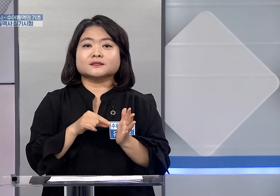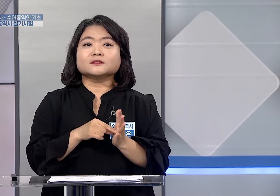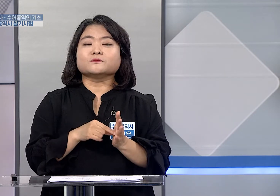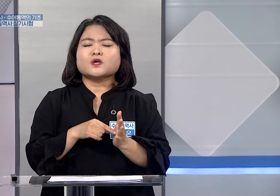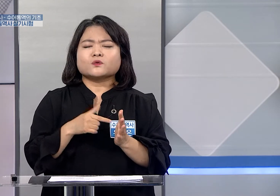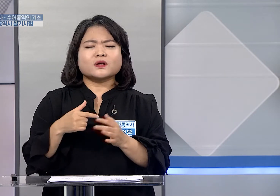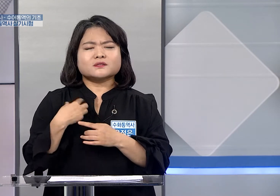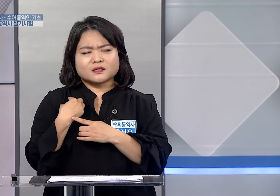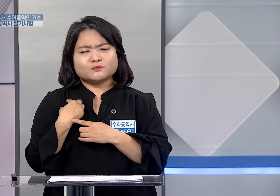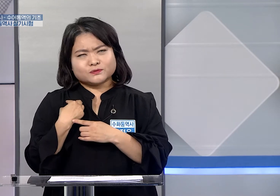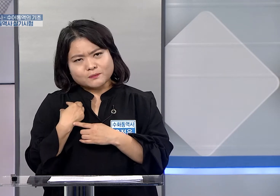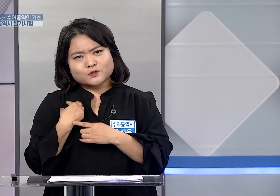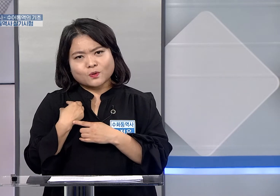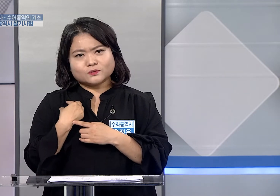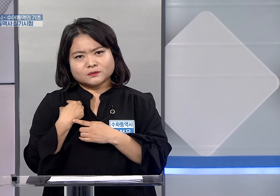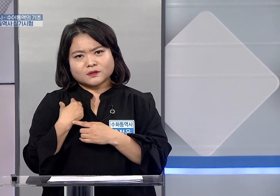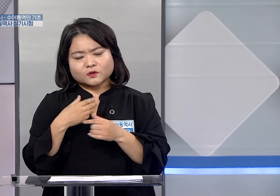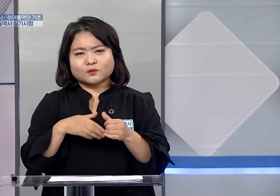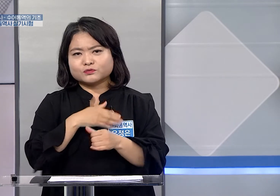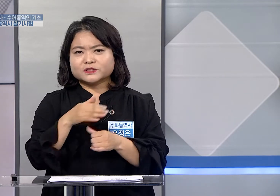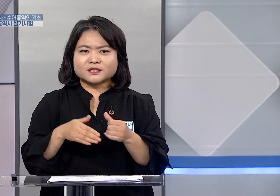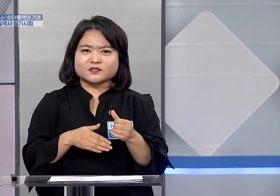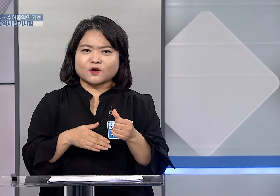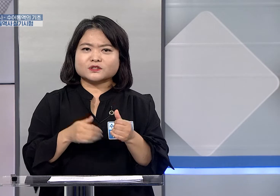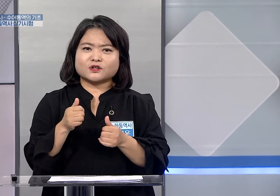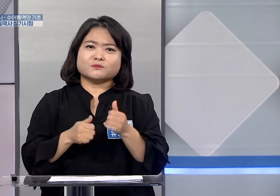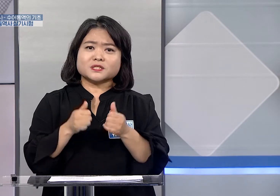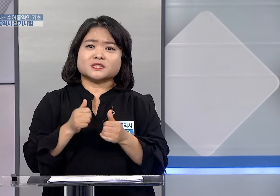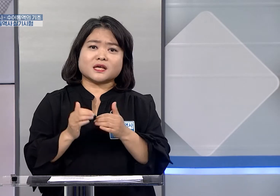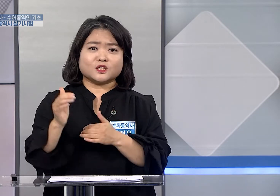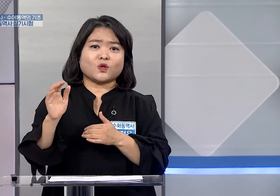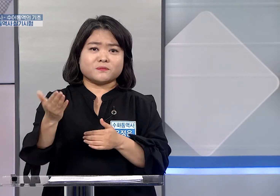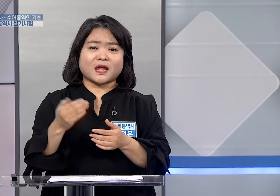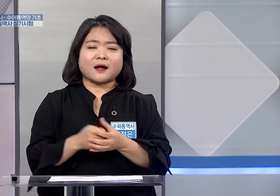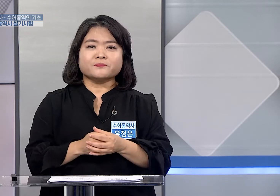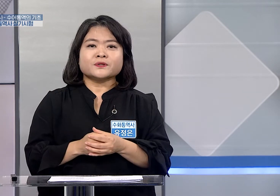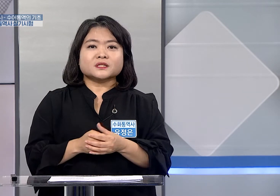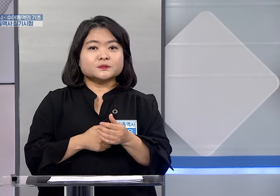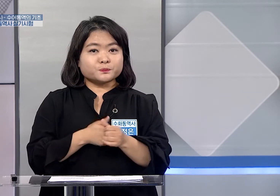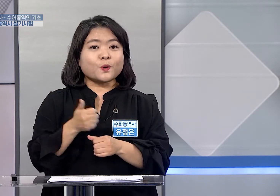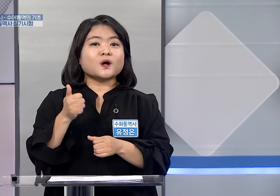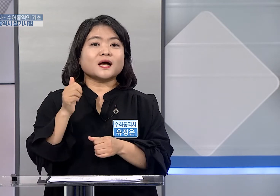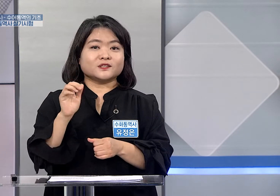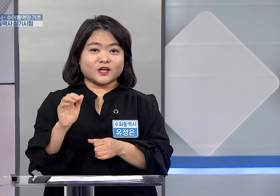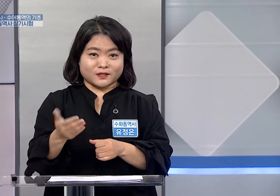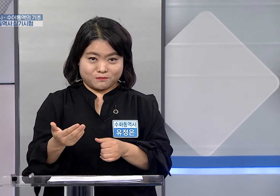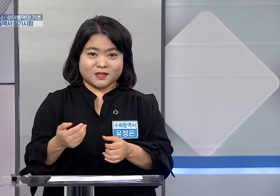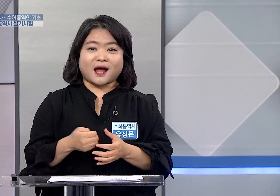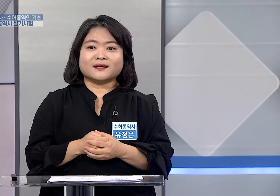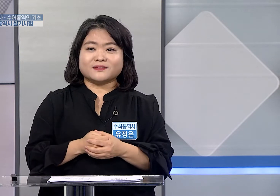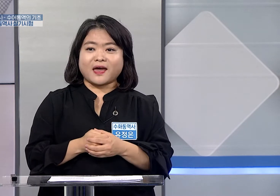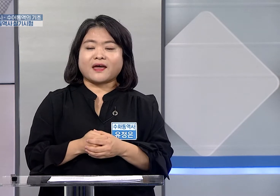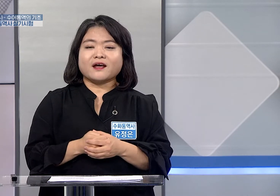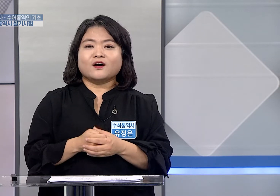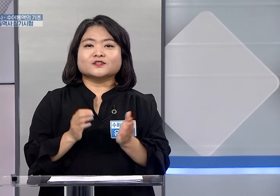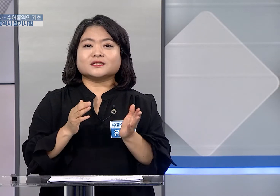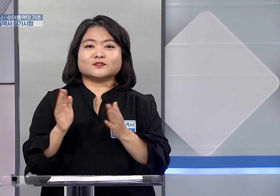만큼 굉장히 부담스러운 어떤 분위기에서 시험이 진행이 됩니다. 극복하셔야 됩니다. 네,